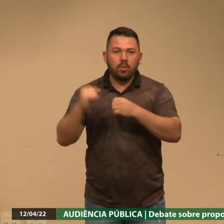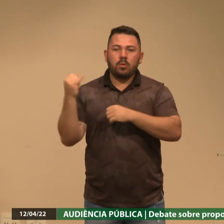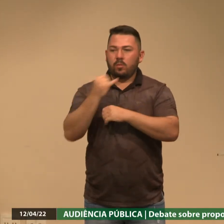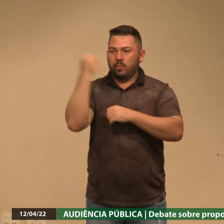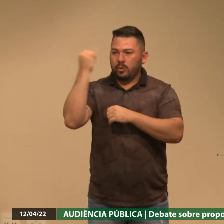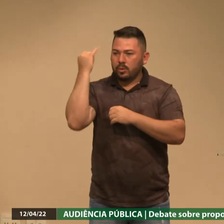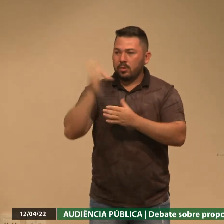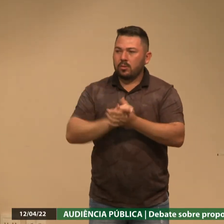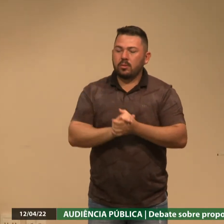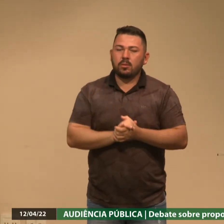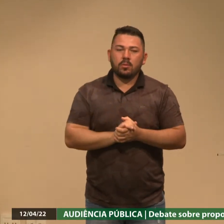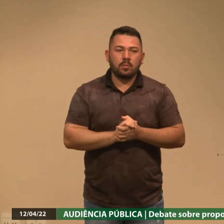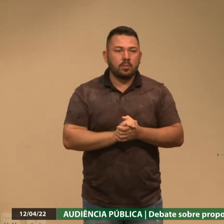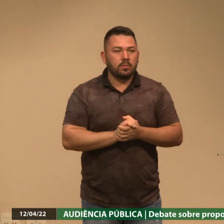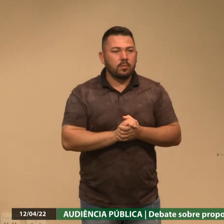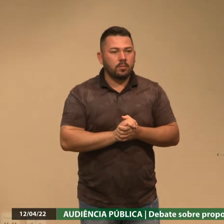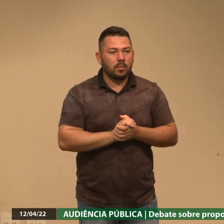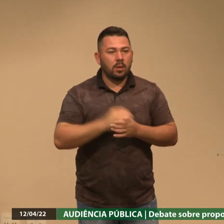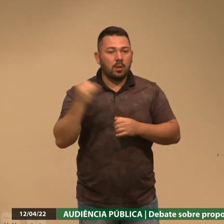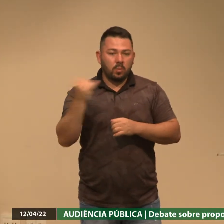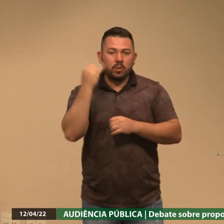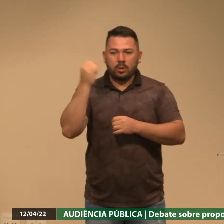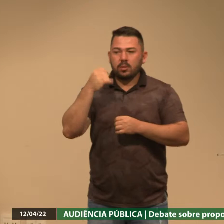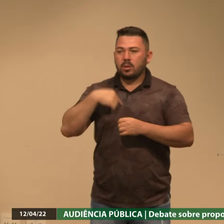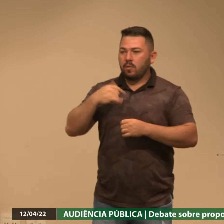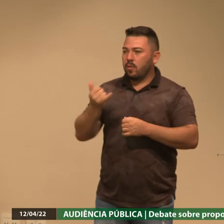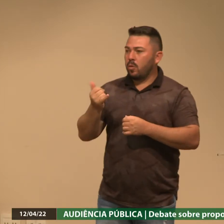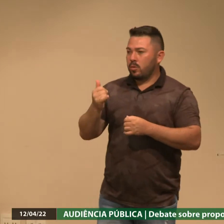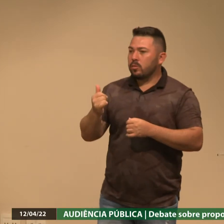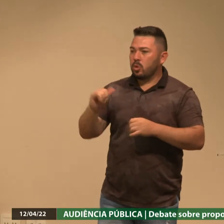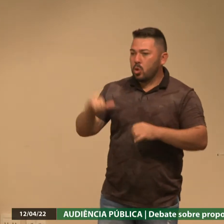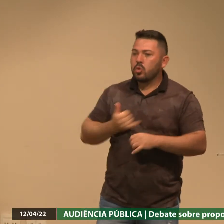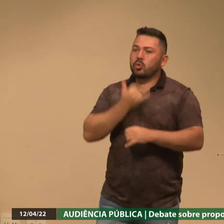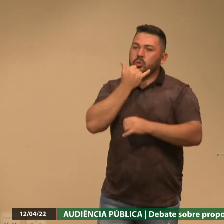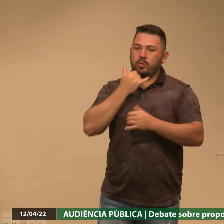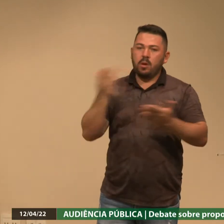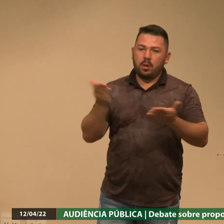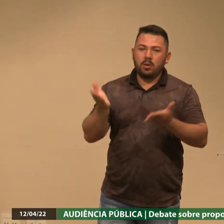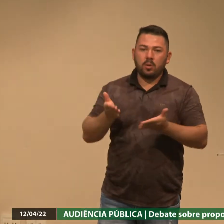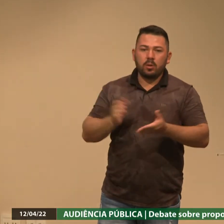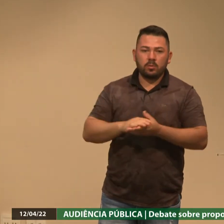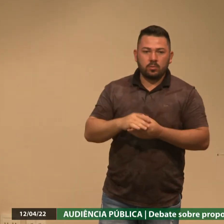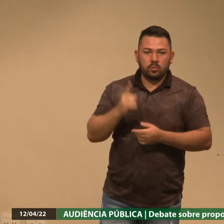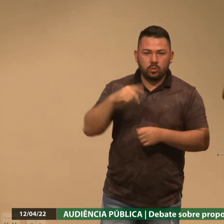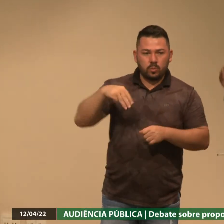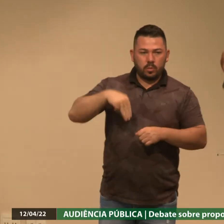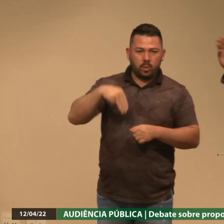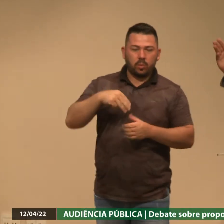importante e a importância de levou justificar Daqui alguns minutos tá é